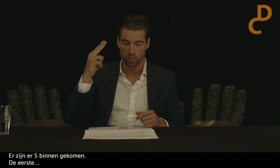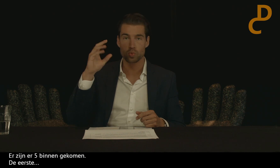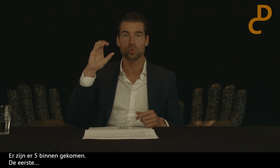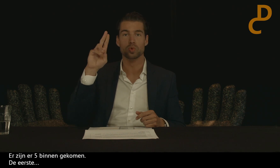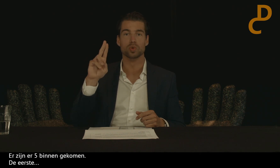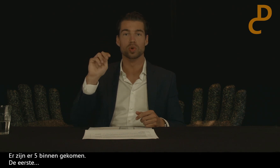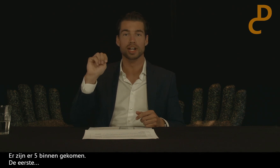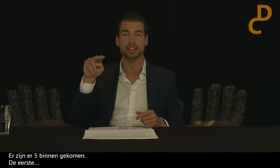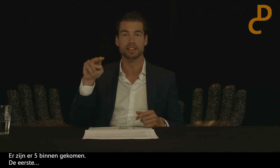flamkuchen.